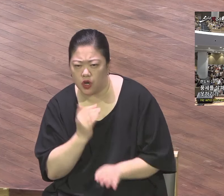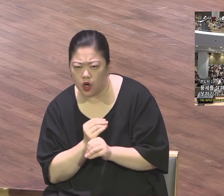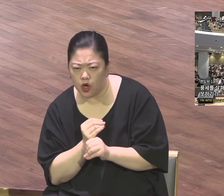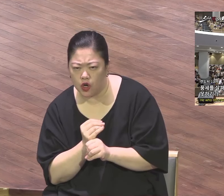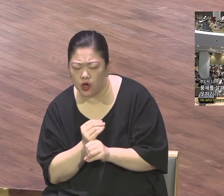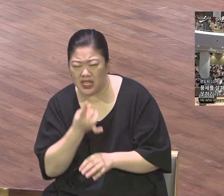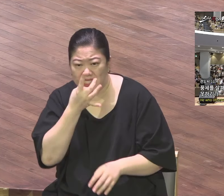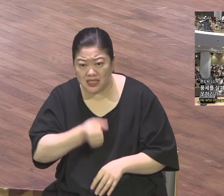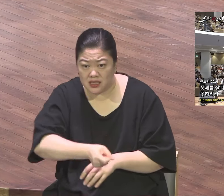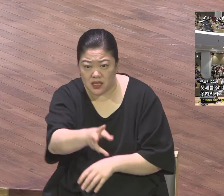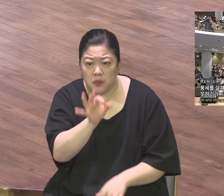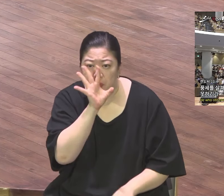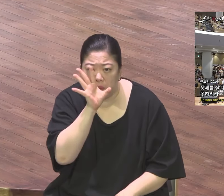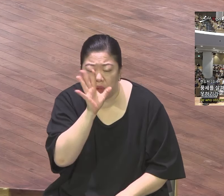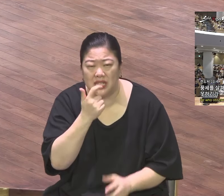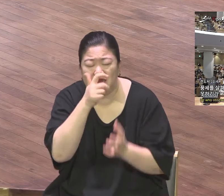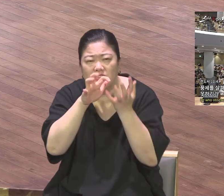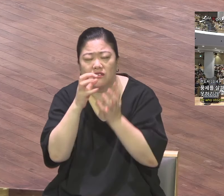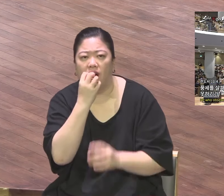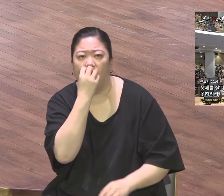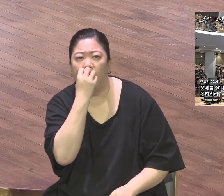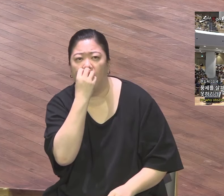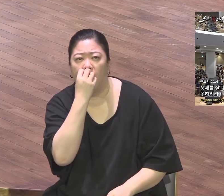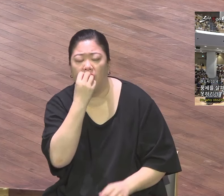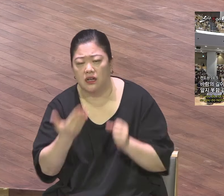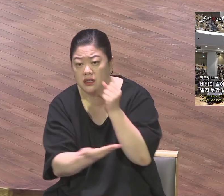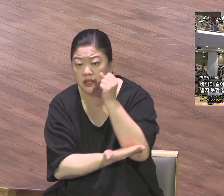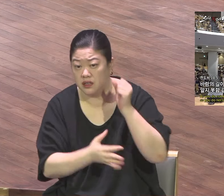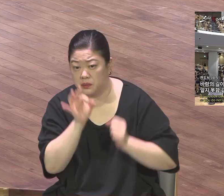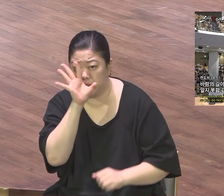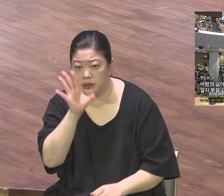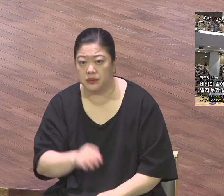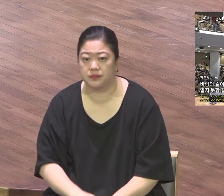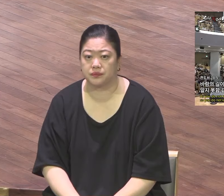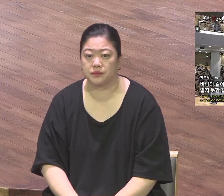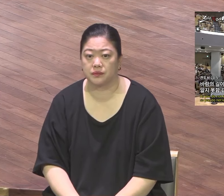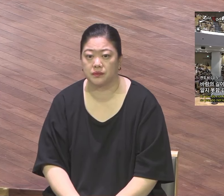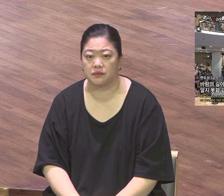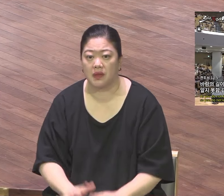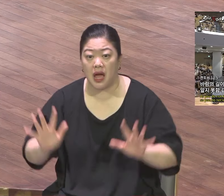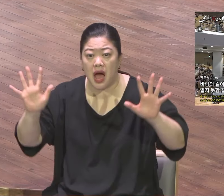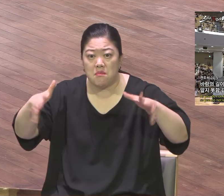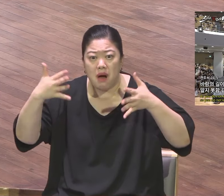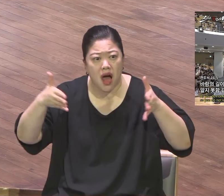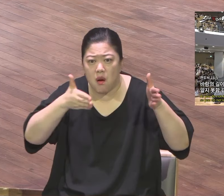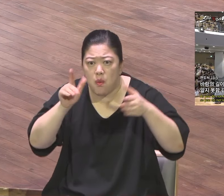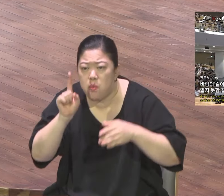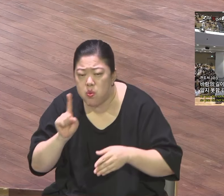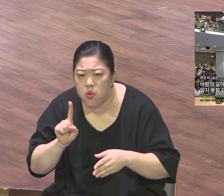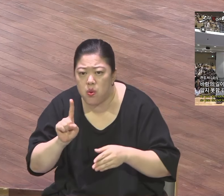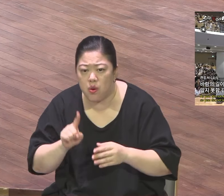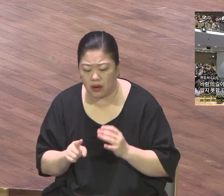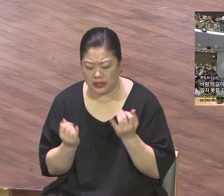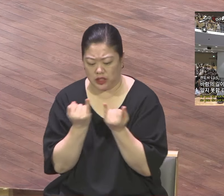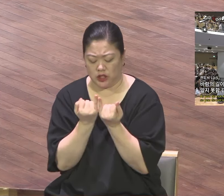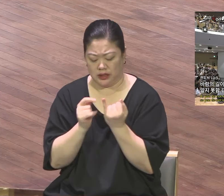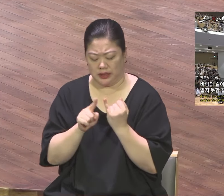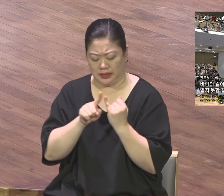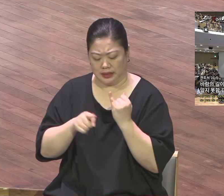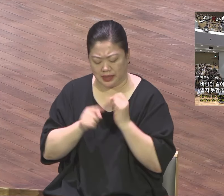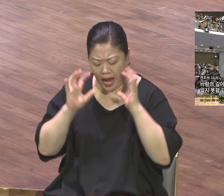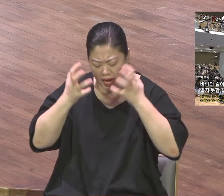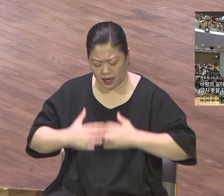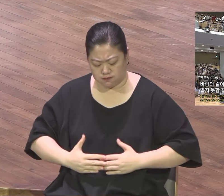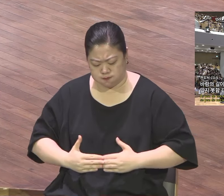것이요 구름만 바라보는 자는 거두지 못하리라. 바람의 길이 어떠함과 아이 뵌 자의 태에서 뼈가